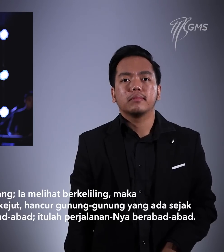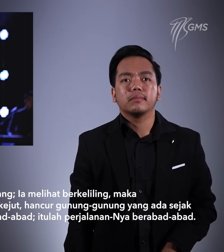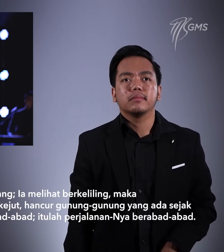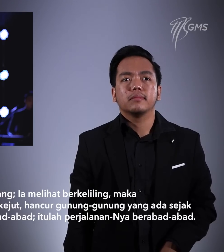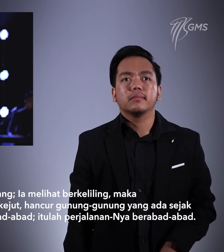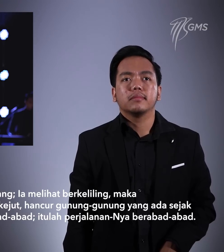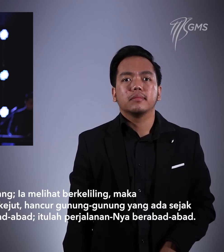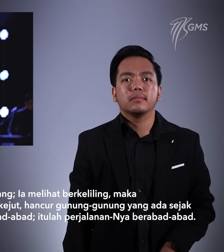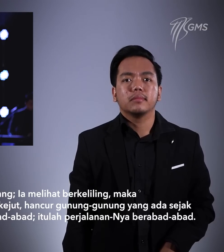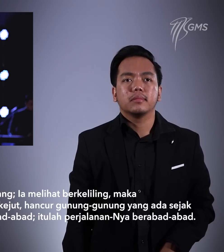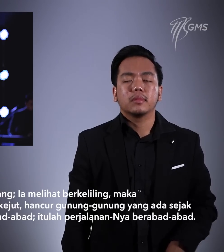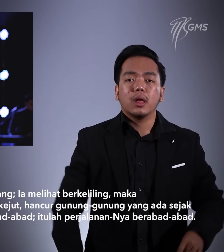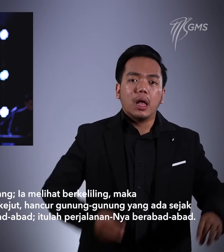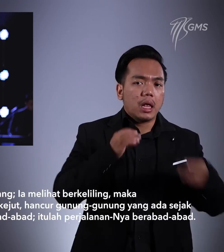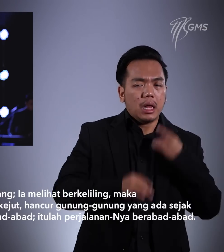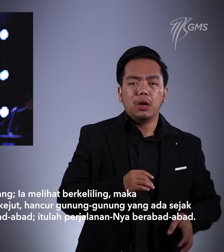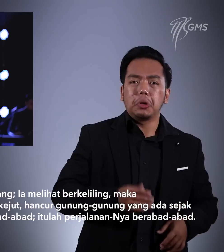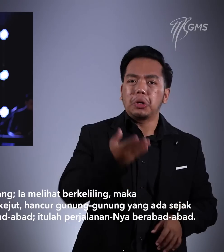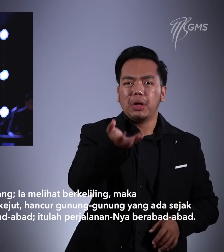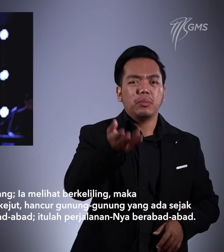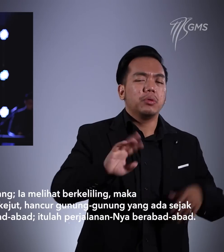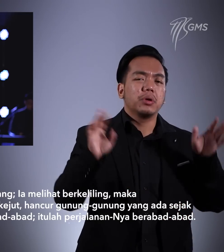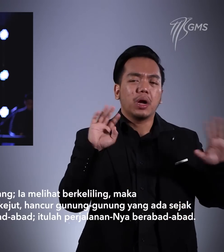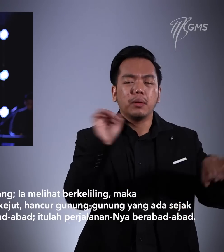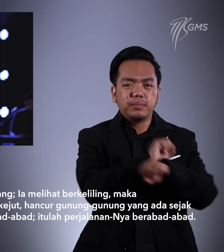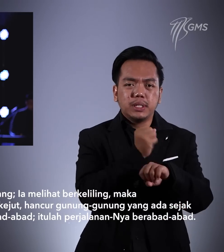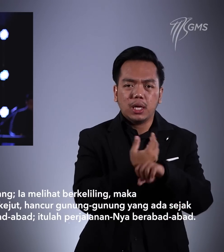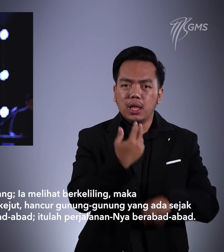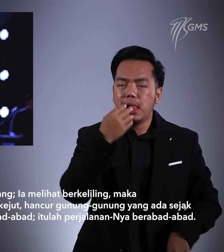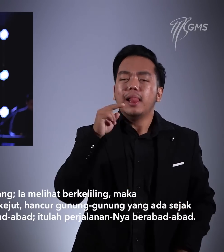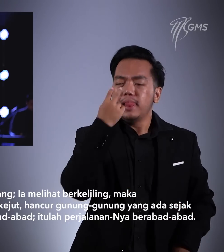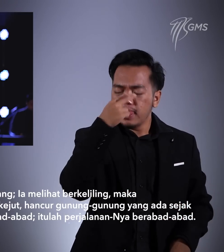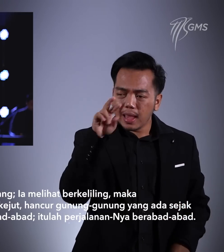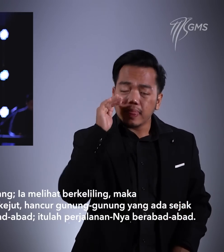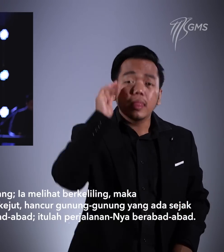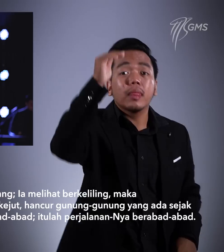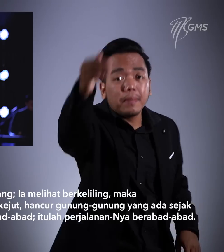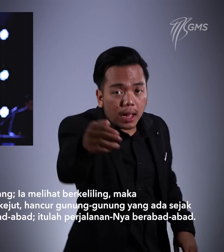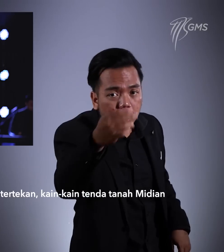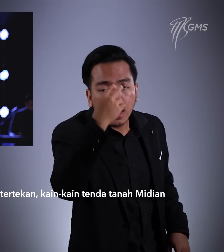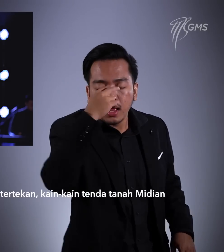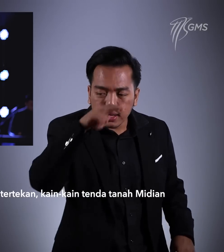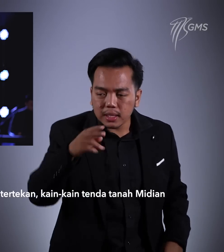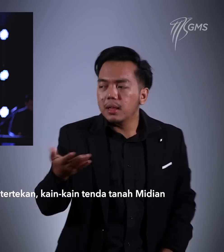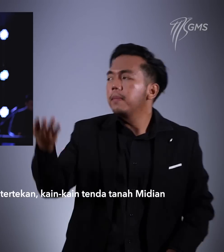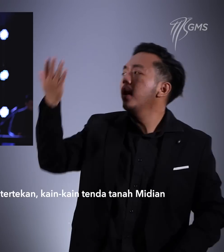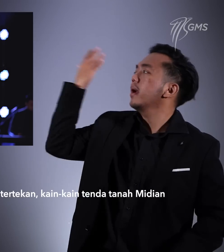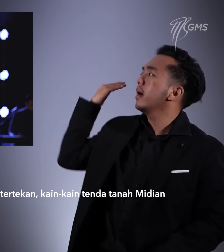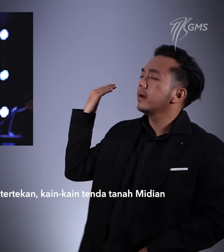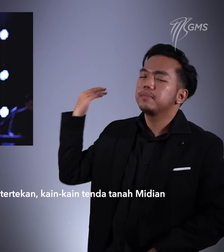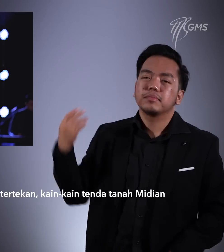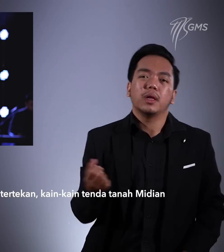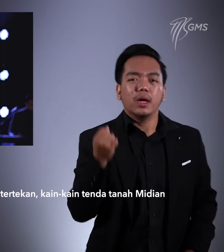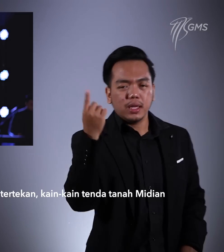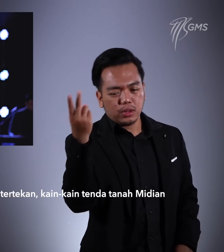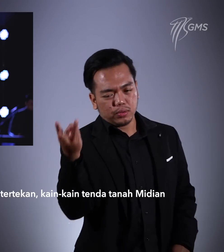memorimu. Menoleh sedikit, hitung one by one, habiskan peluru, syukuri satu persatu. Aku melihat kemah-kemah